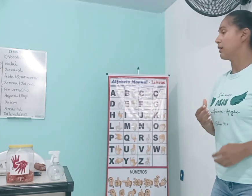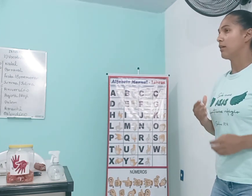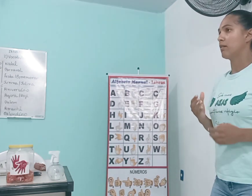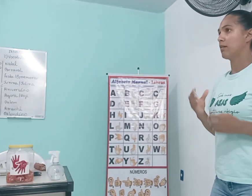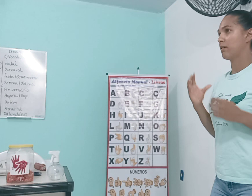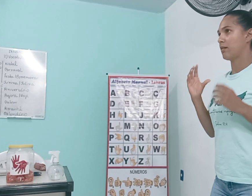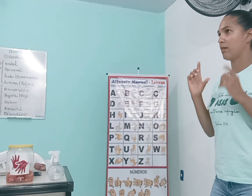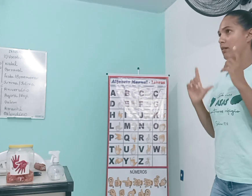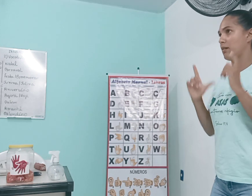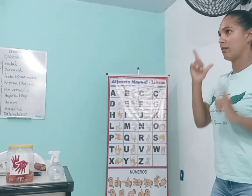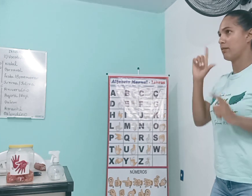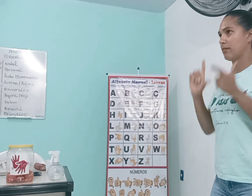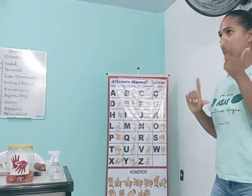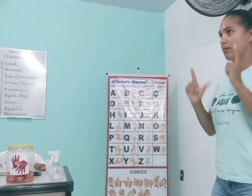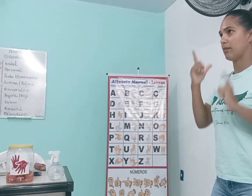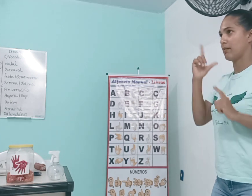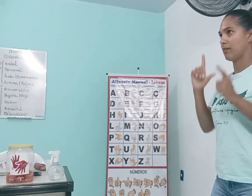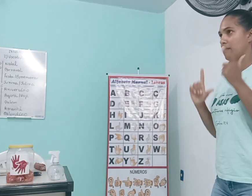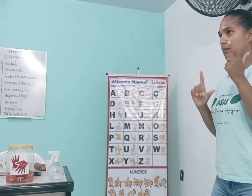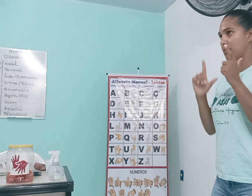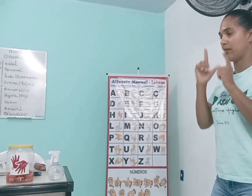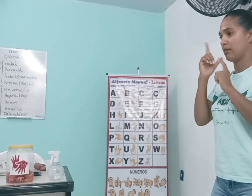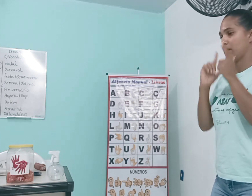Carnaval. As duas mãos. Perto do rosto.